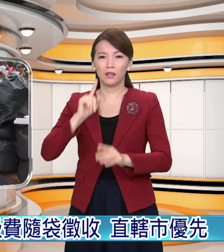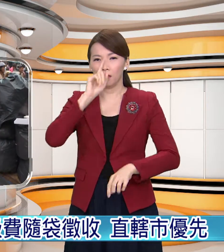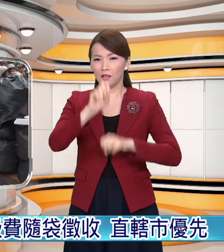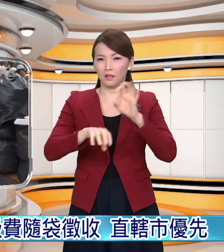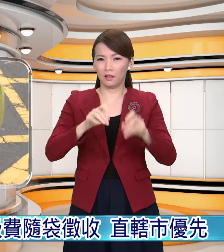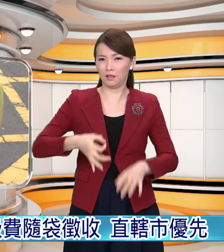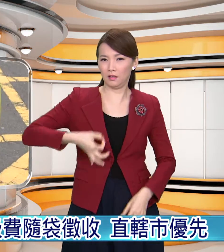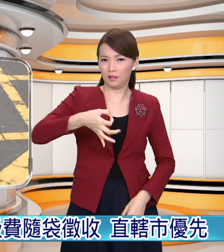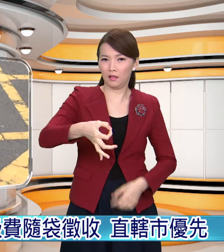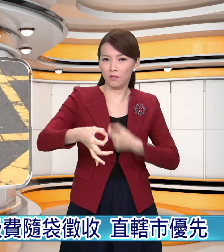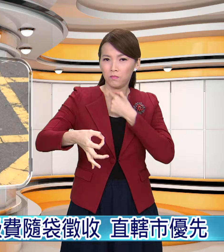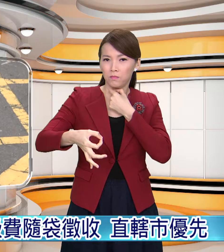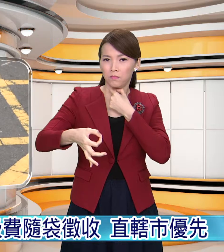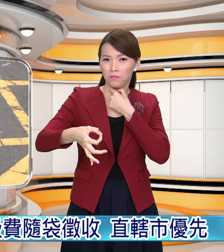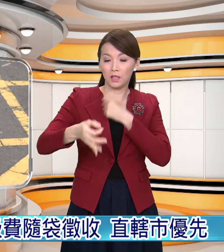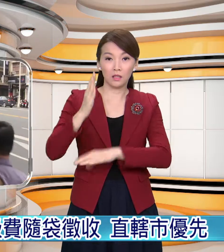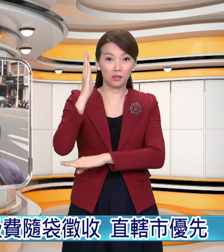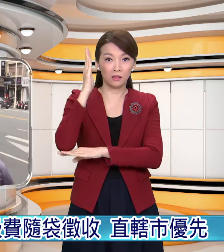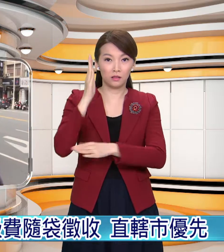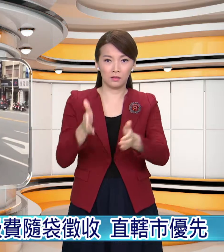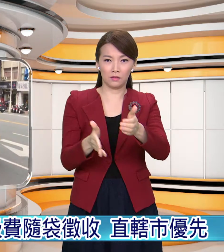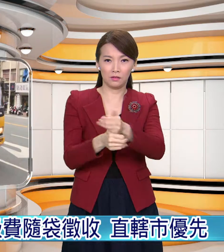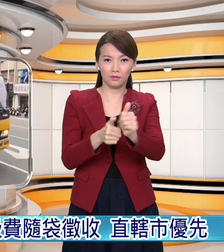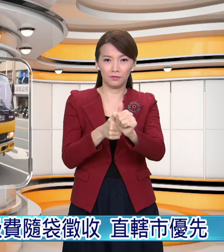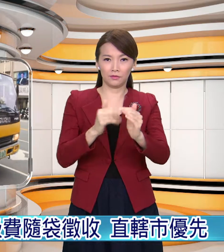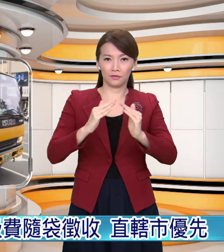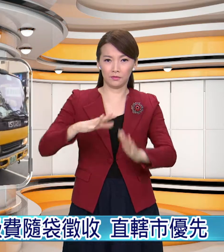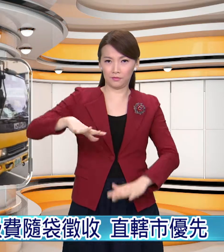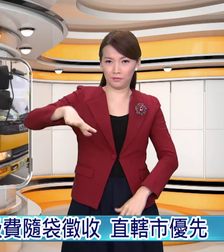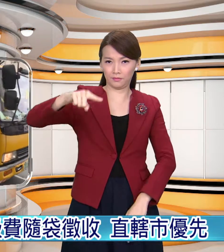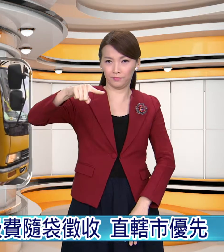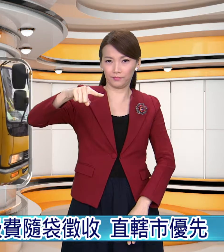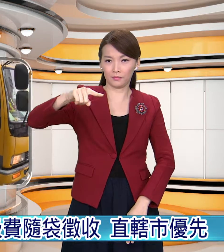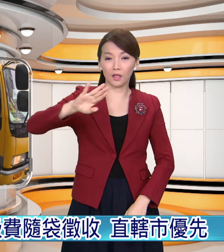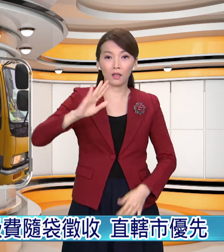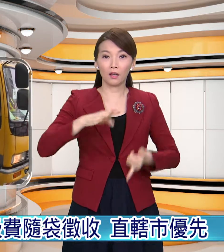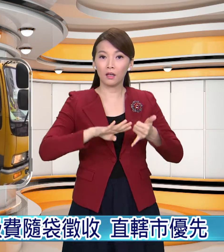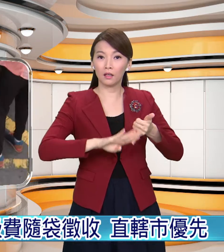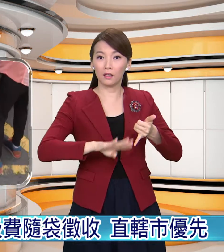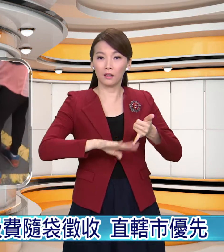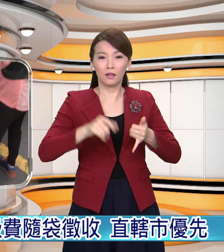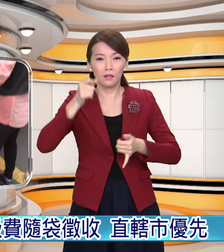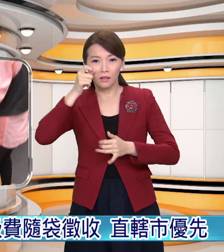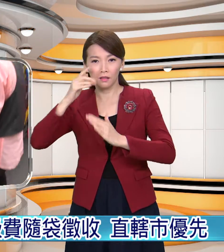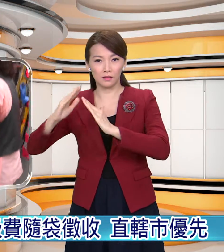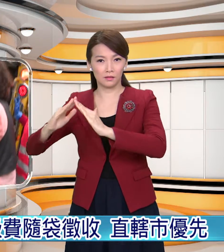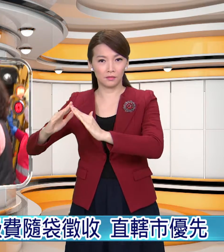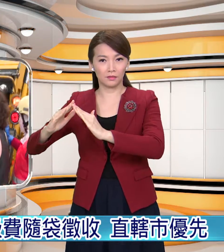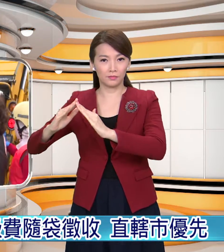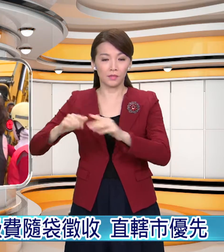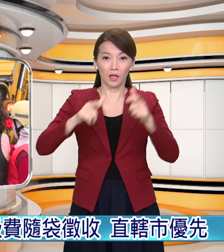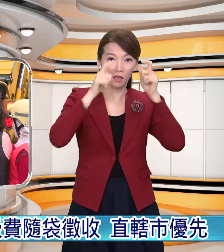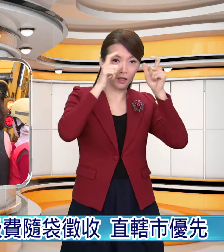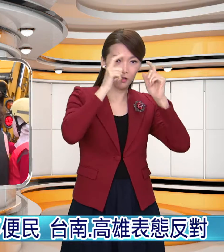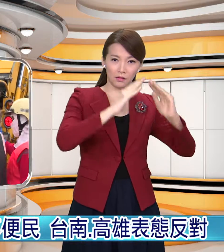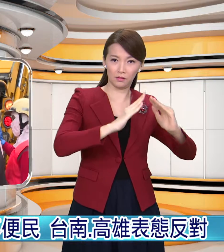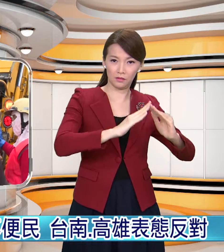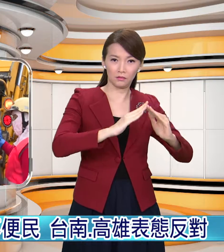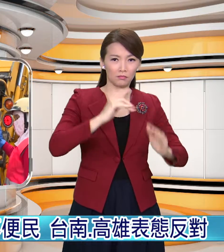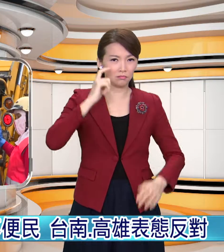费随袋征收，直辖市优先办理。但是在南部的台南市跟高雄